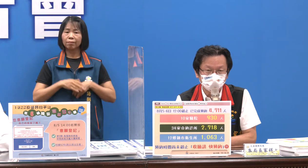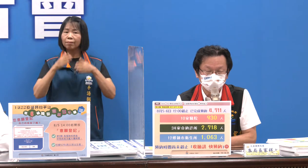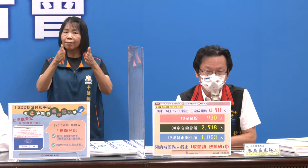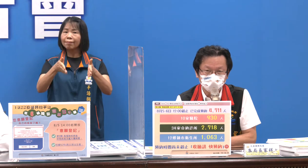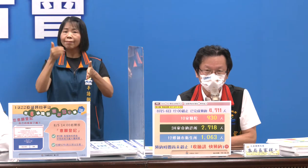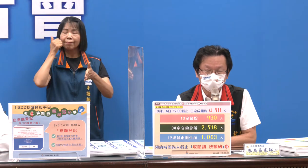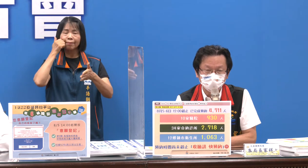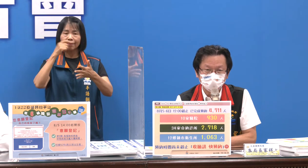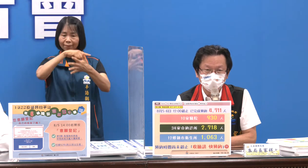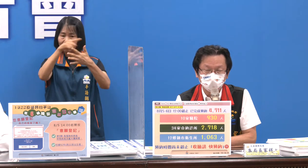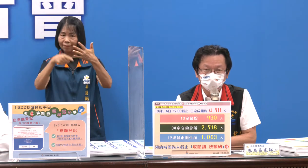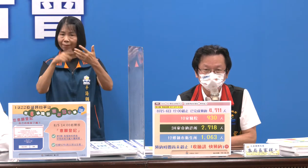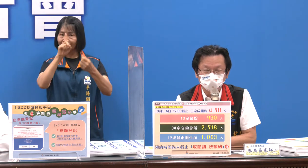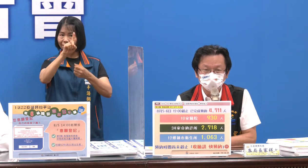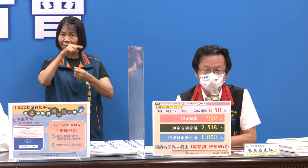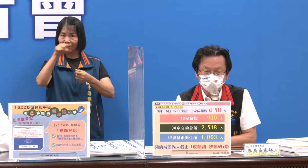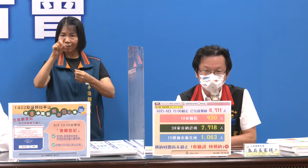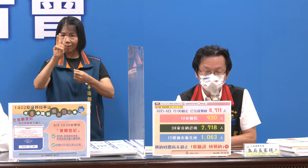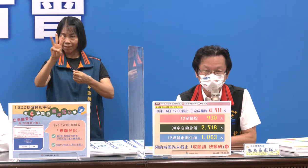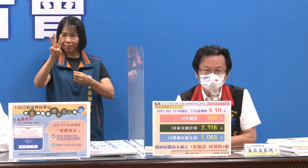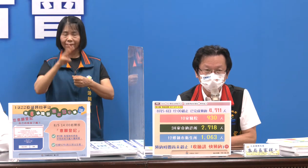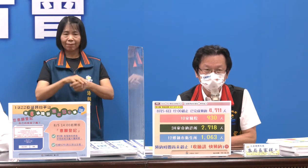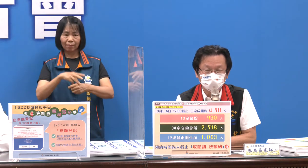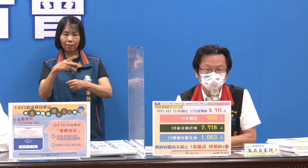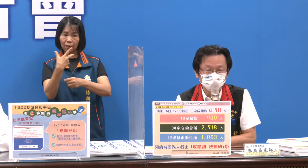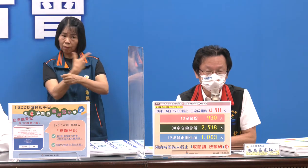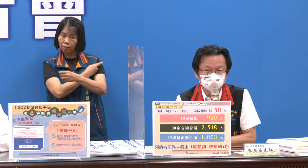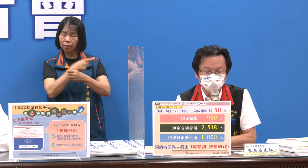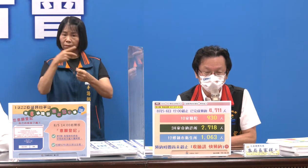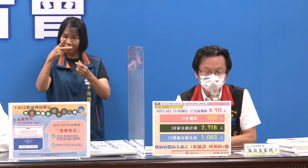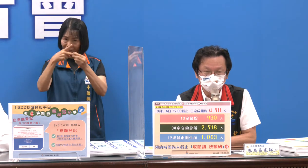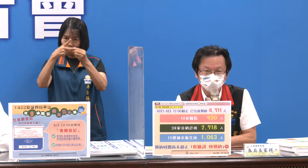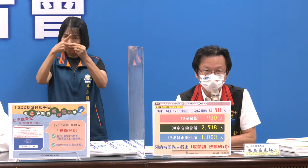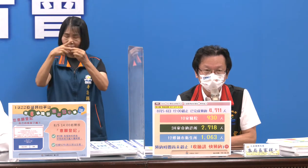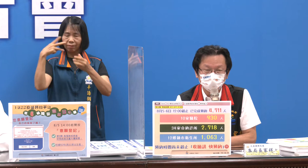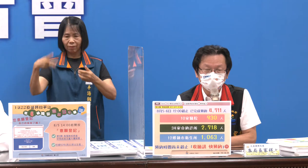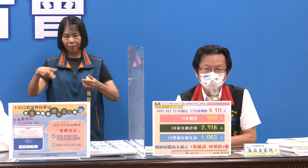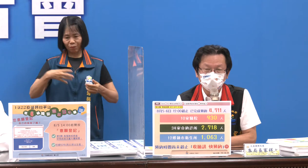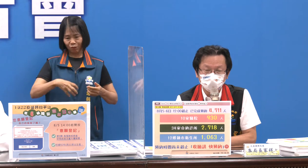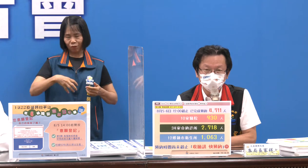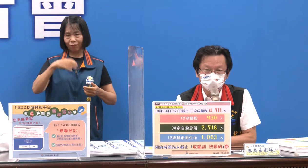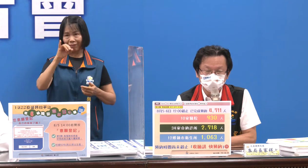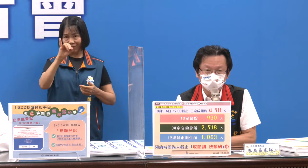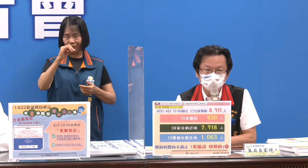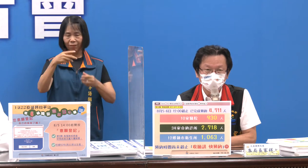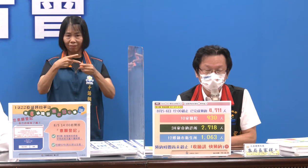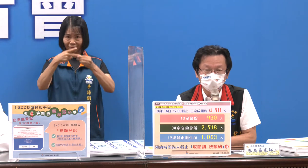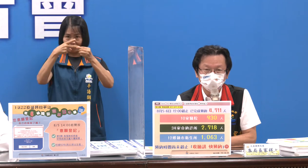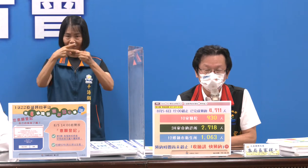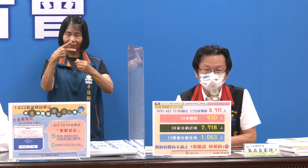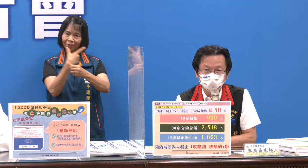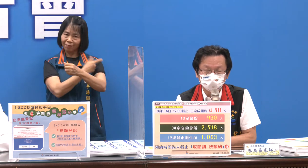是1到3类的第二剂以及孕妇的第二剂，那还有就是